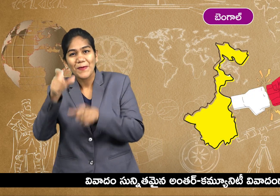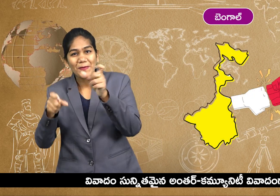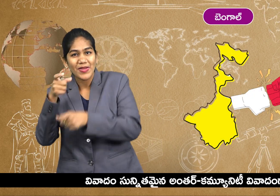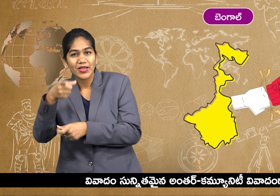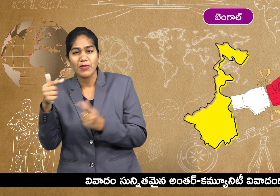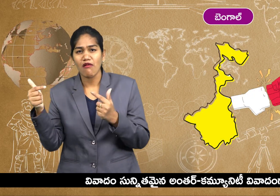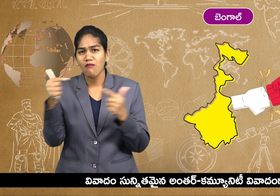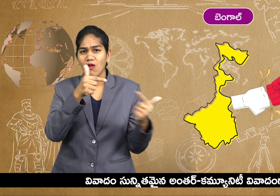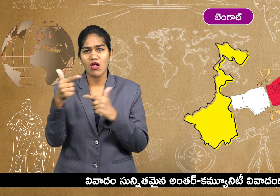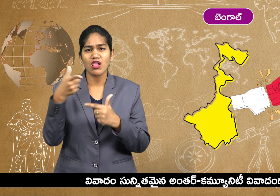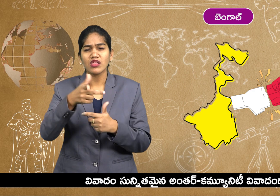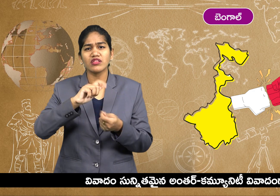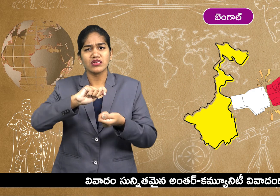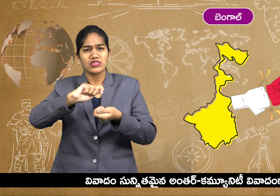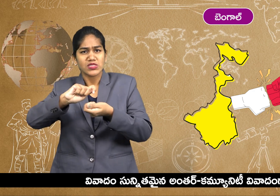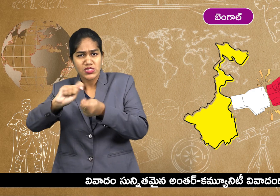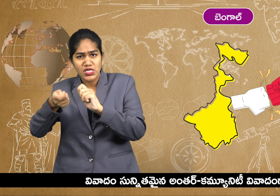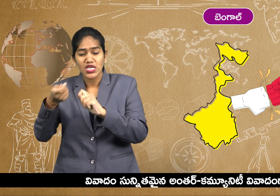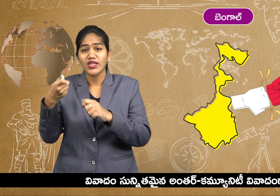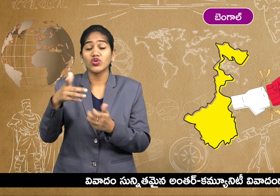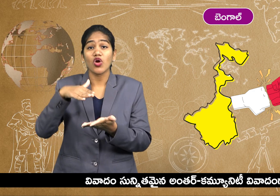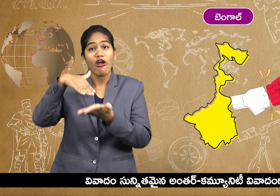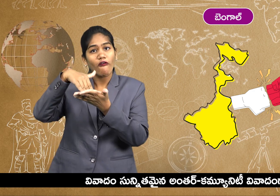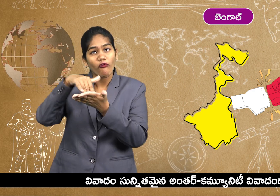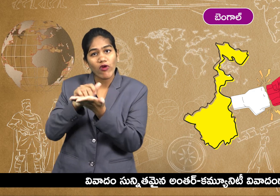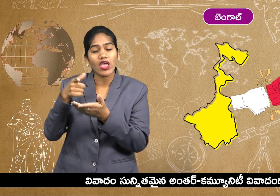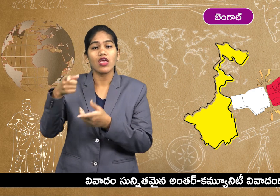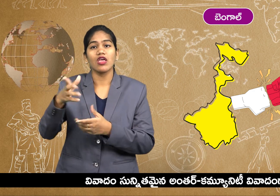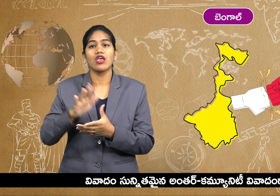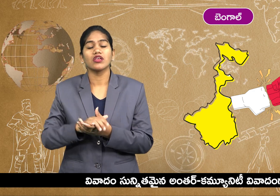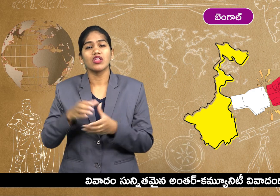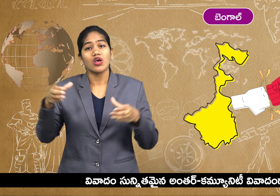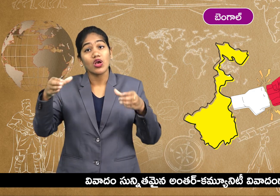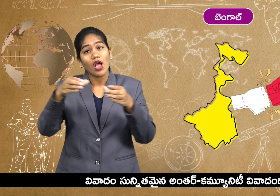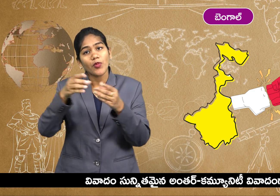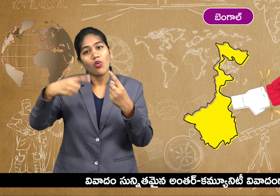వివాదం సున్నితమైన అంతర్ కమ్యూనిటీ వివాదంగా మారింది.